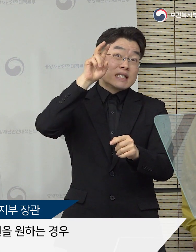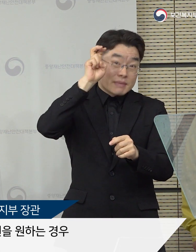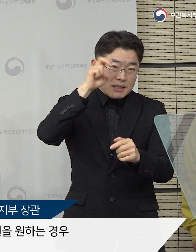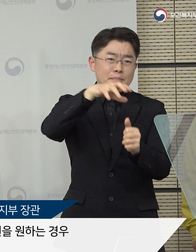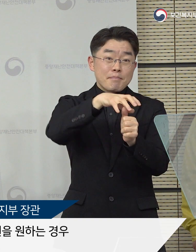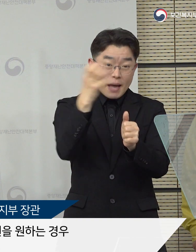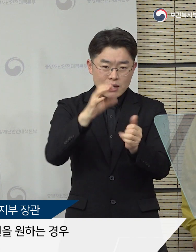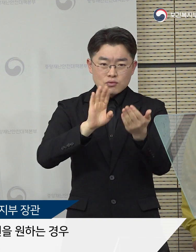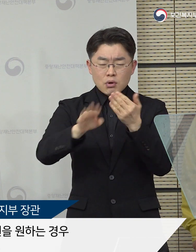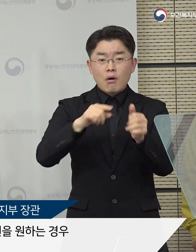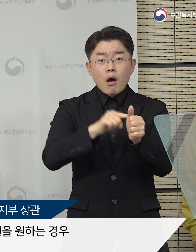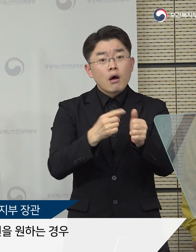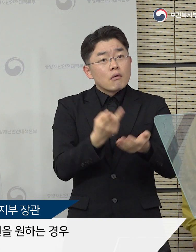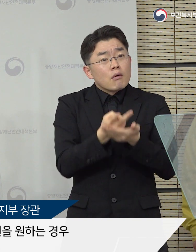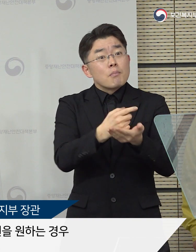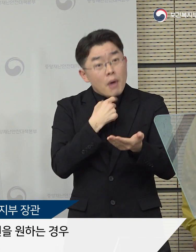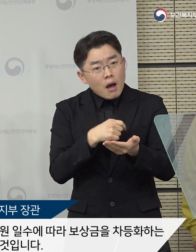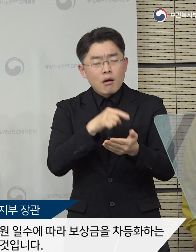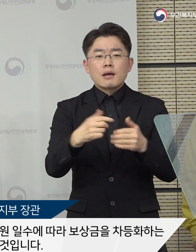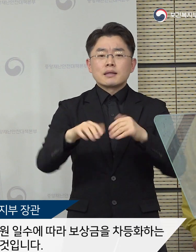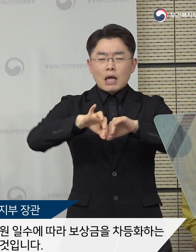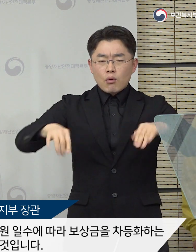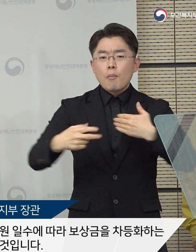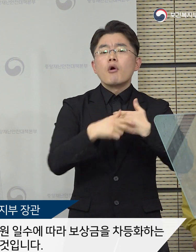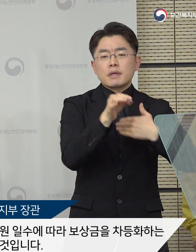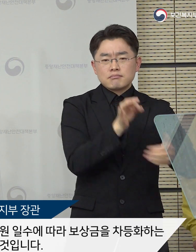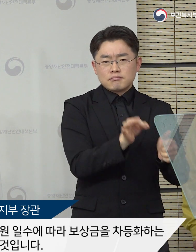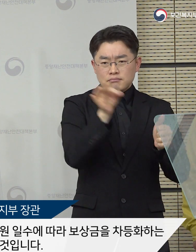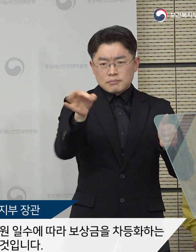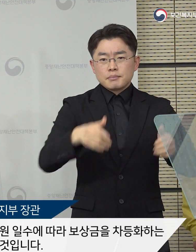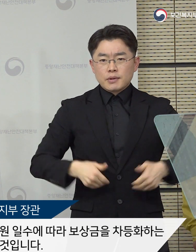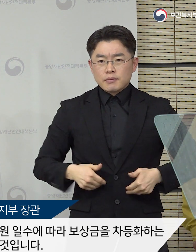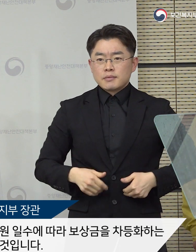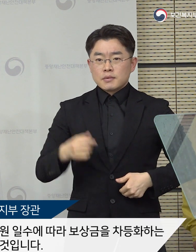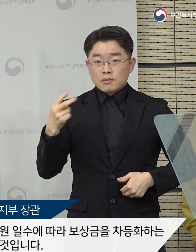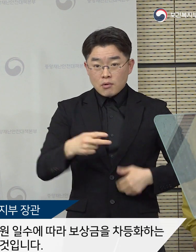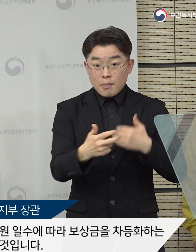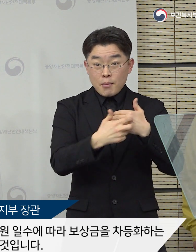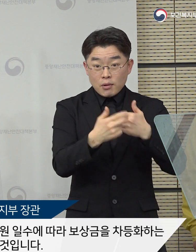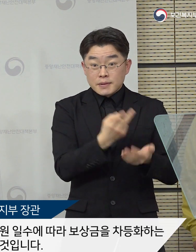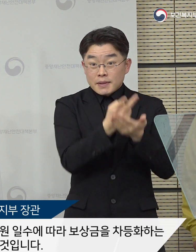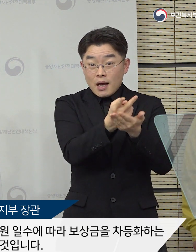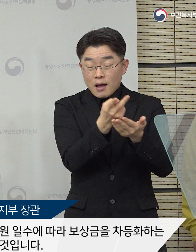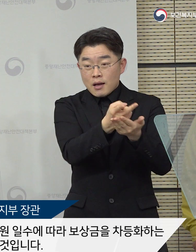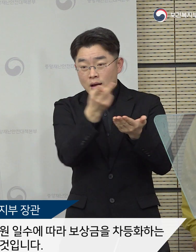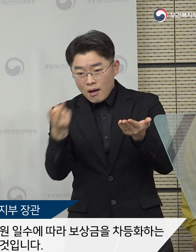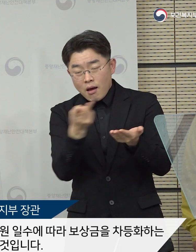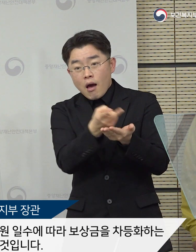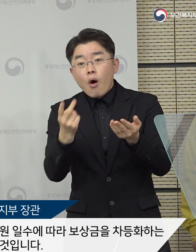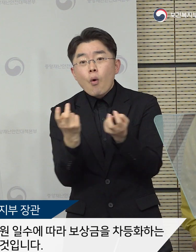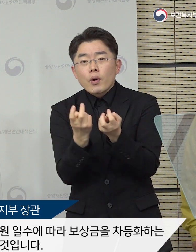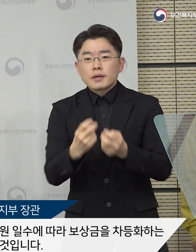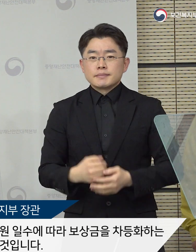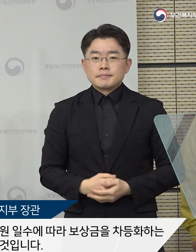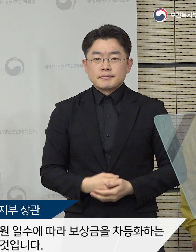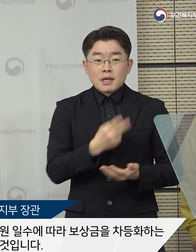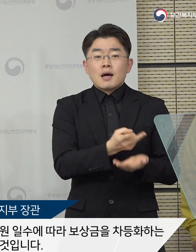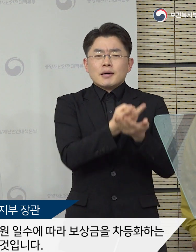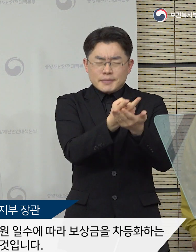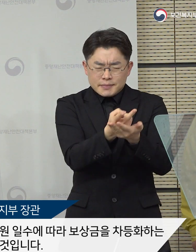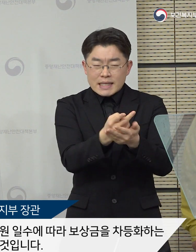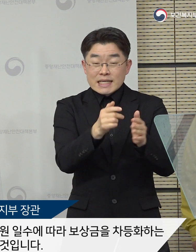본인 부담으로 전환하겠습니다. 병원도 중환자실을 효율적으로 운영하도록 재원 일수에 따라